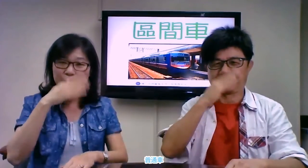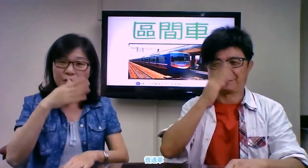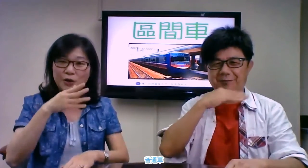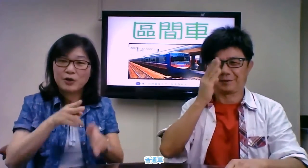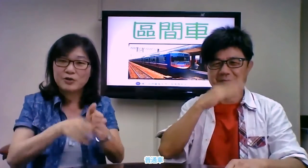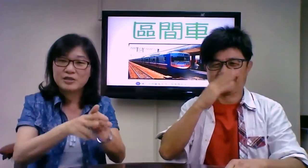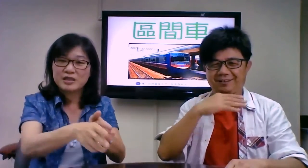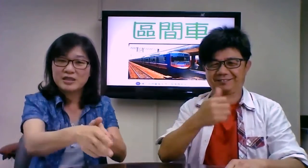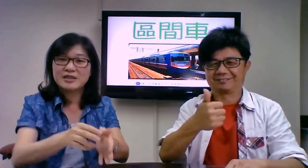普通车，